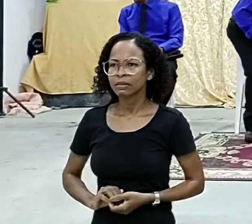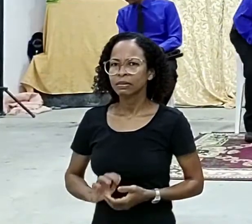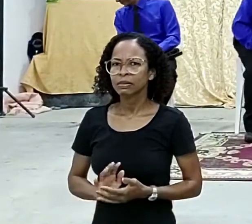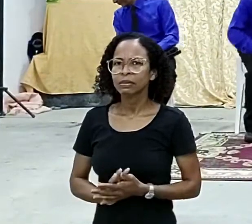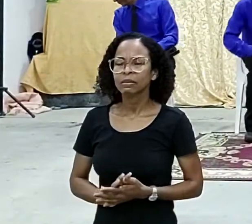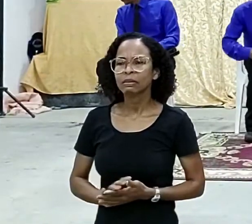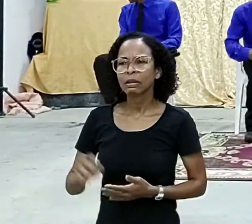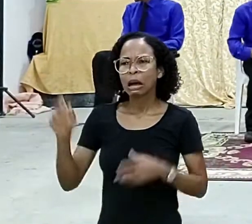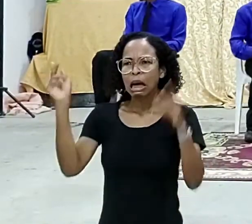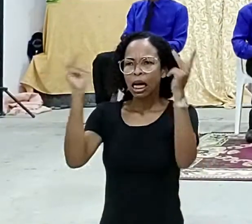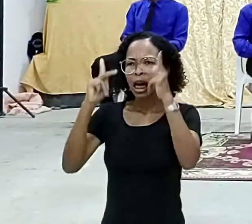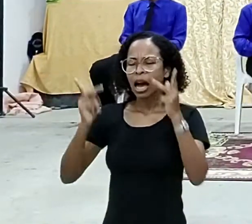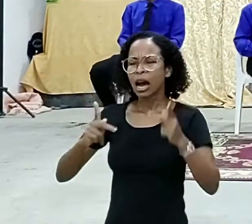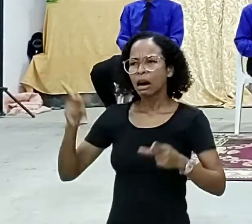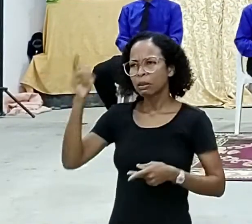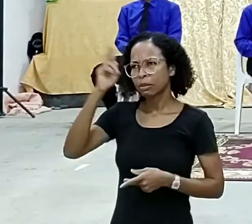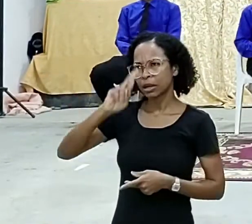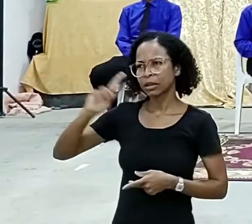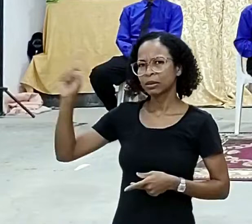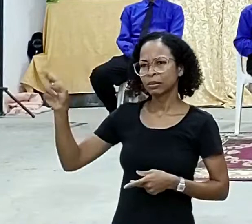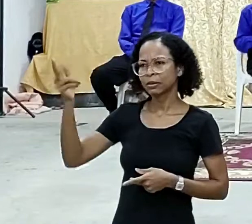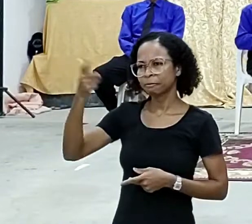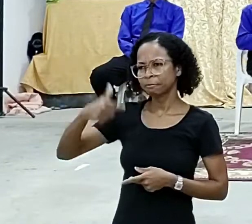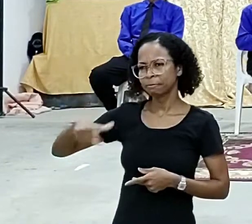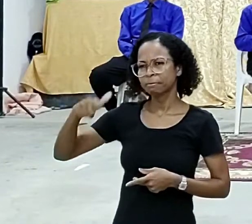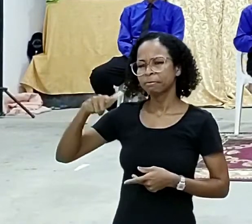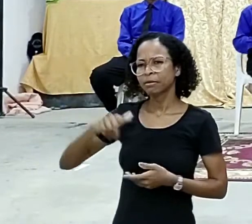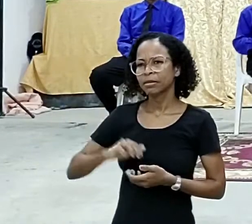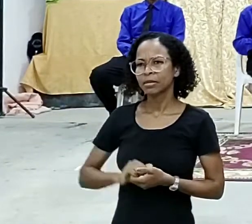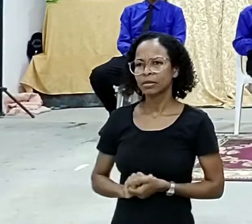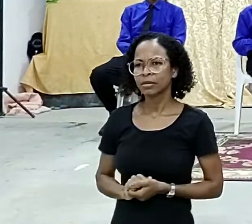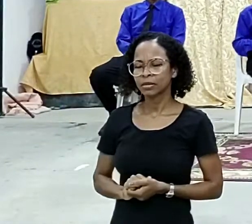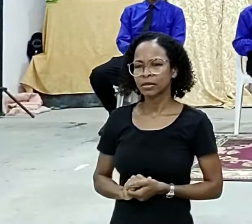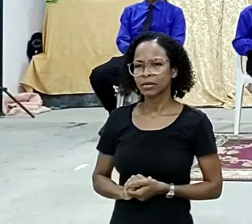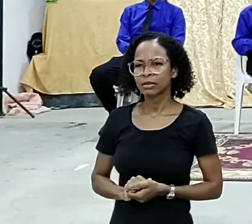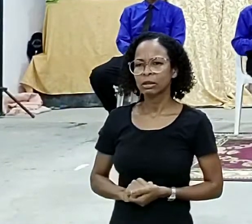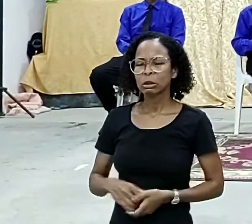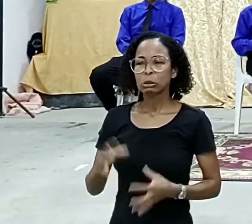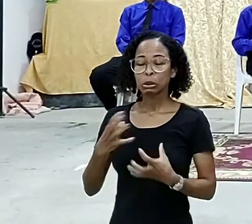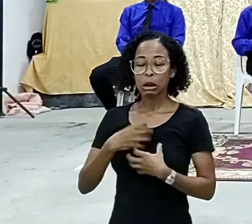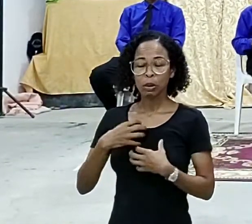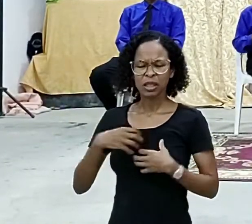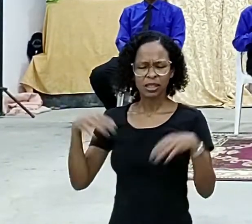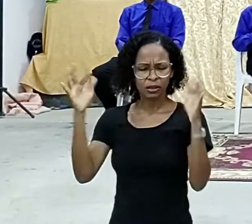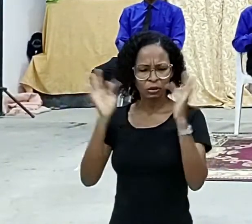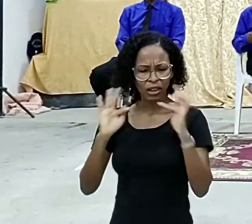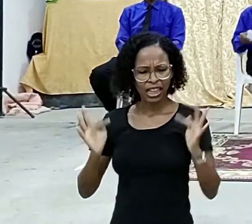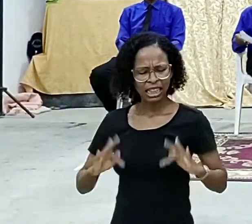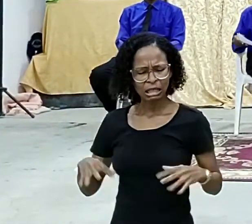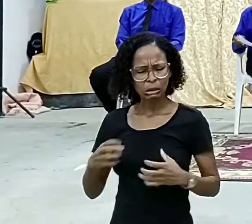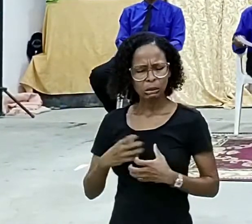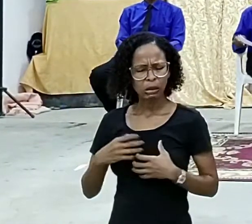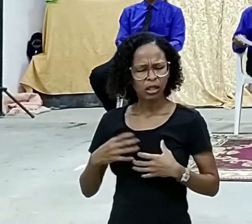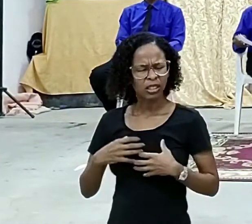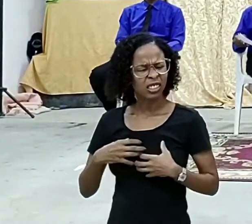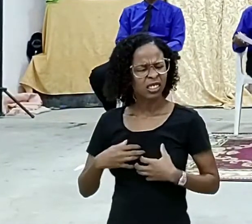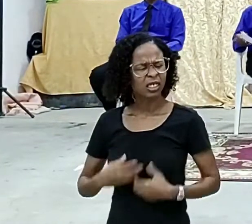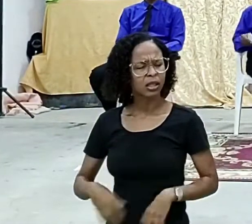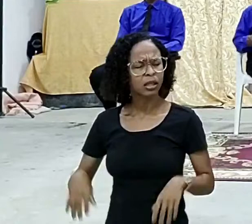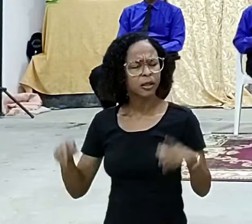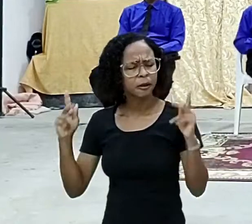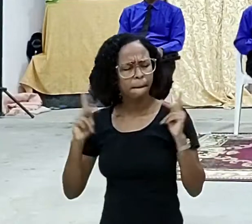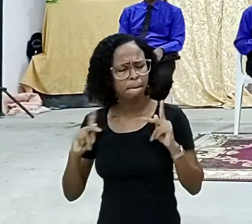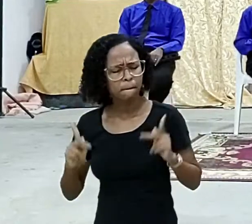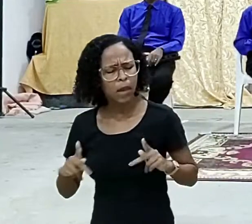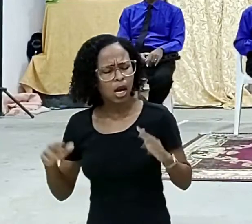Salve o povo de Deus, mais uma vez com a paz do Senhor. Para mim é motivo de grande alegria estar na casa do